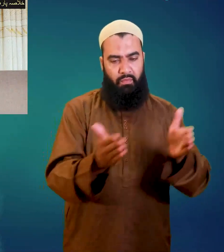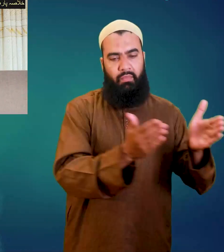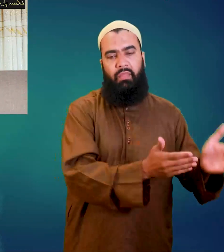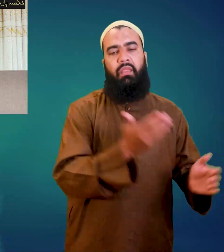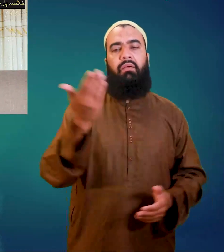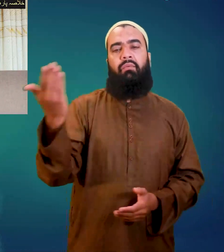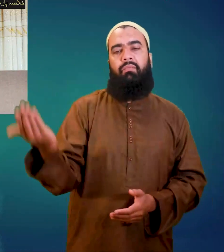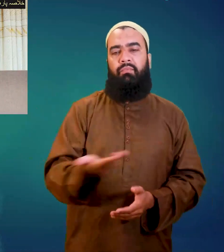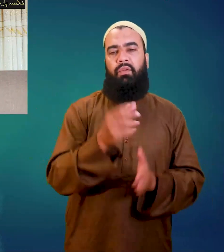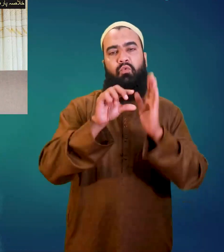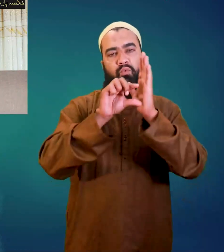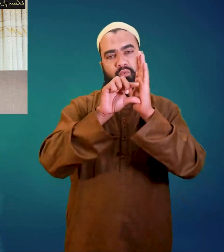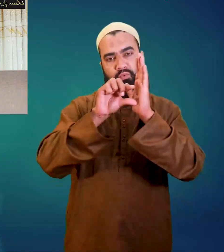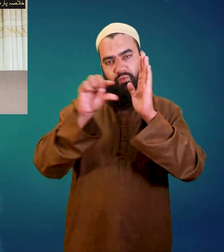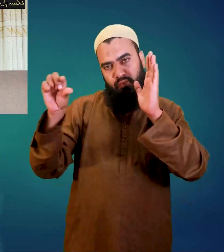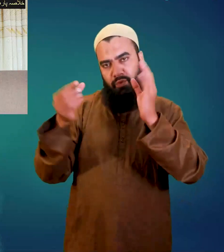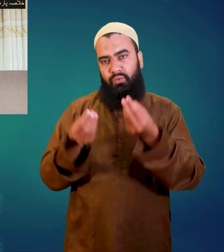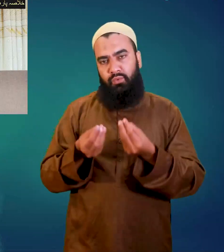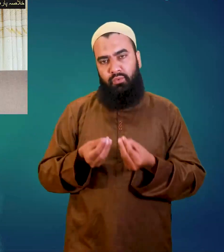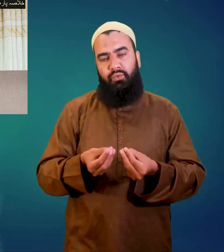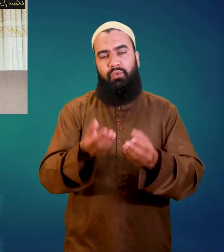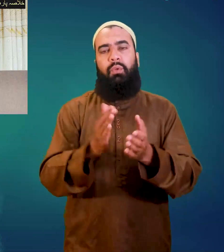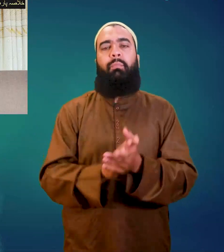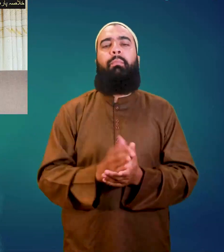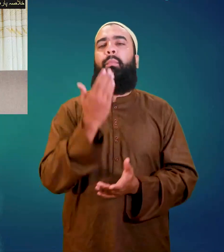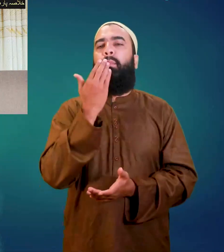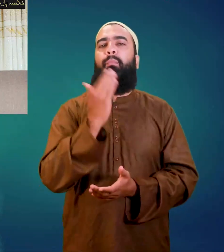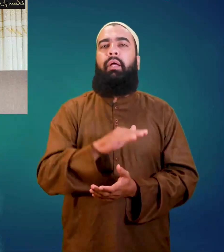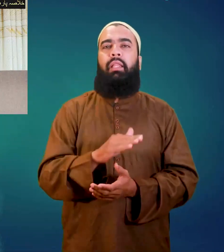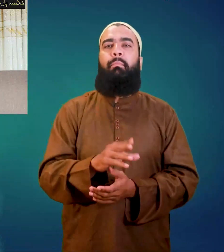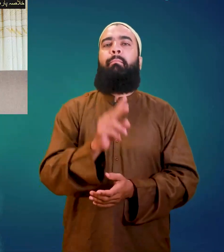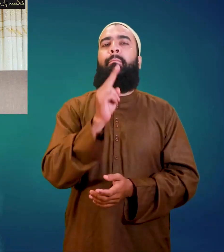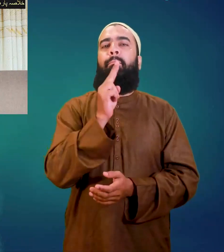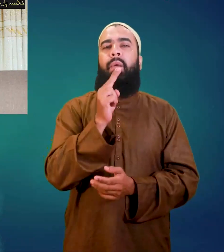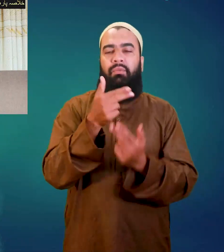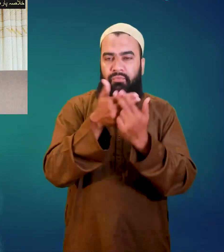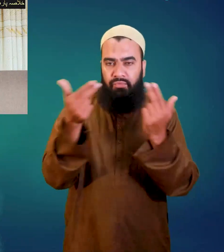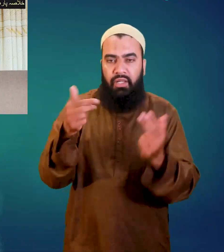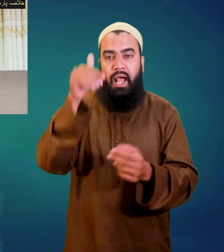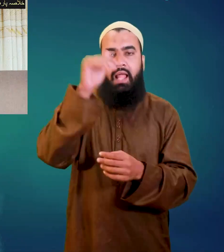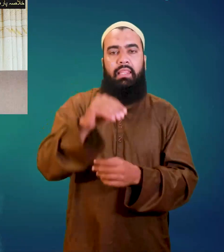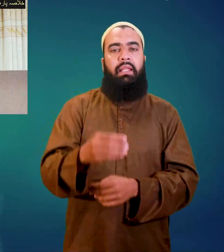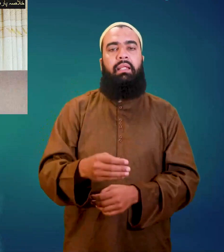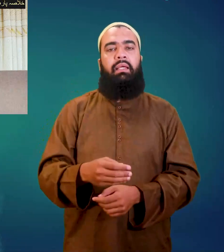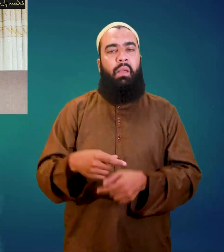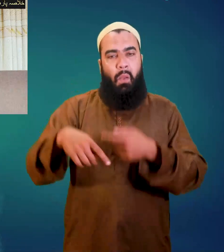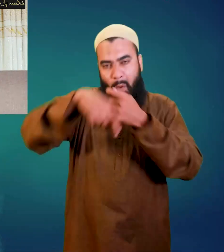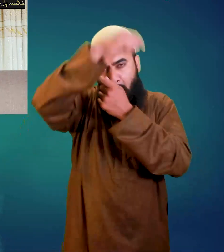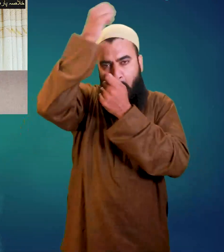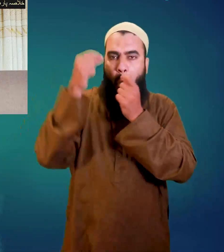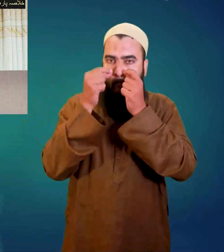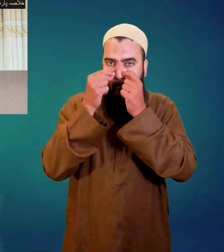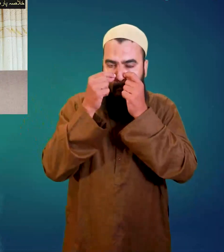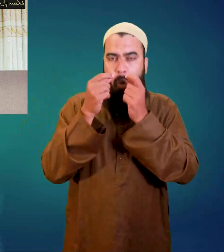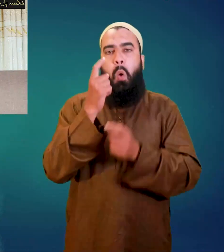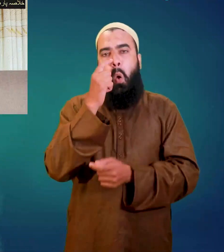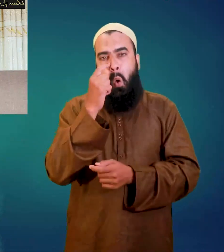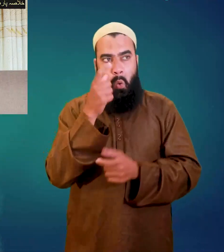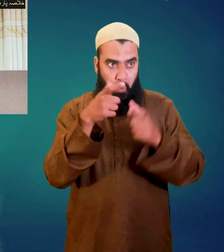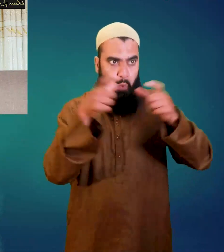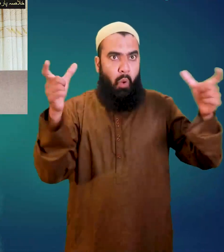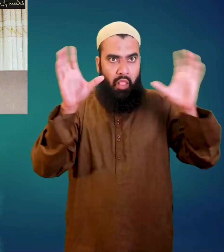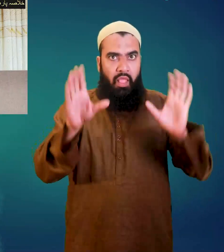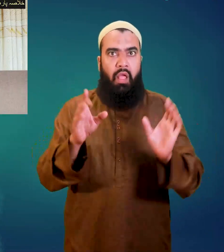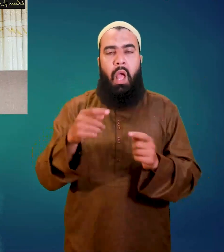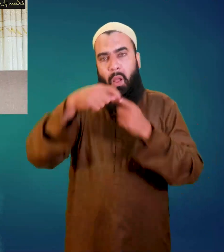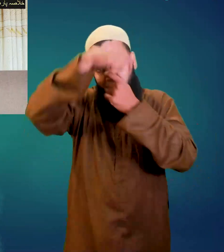کی حفاظت اور ستر و حجاب کے حوالے سے ہیں۔ حضرت عمر فاروق رضی اللہ تعالی عنہ نے اہل کوفہ کو ایک